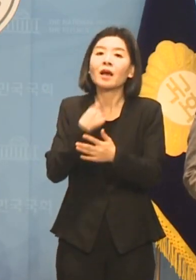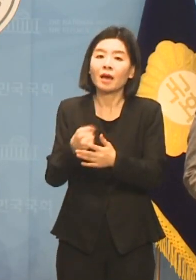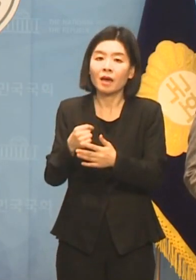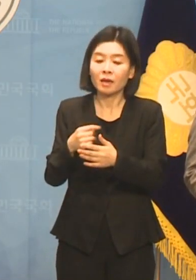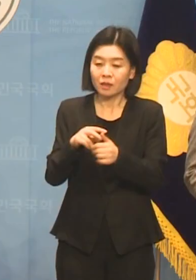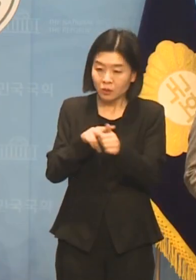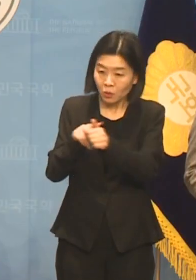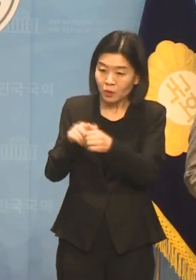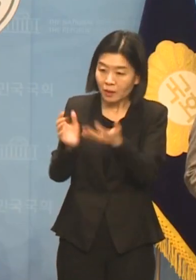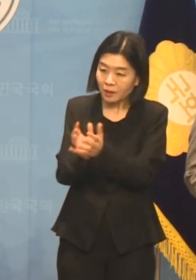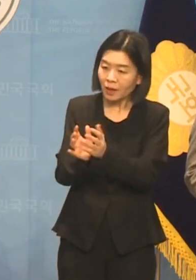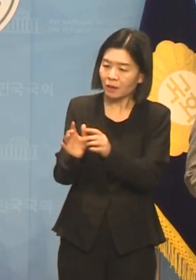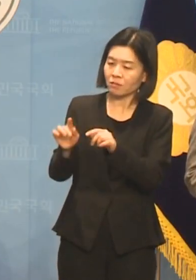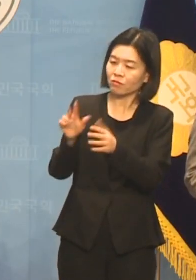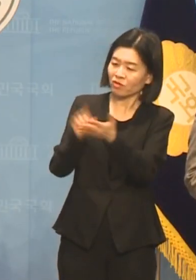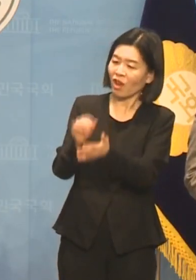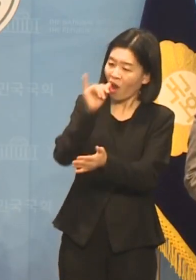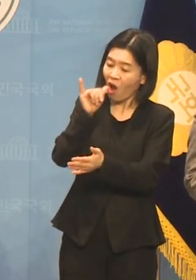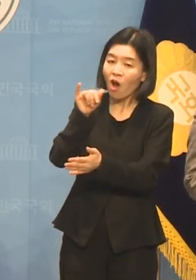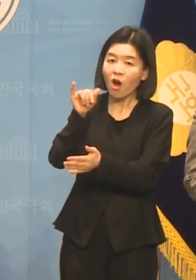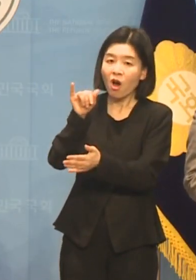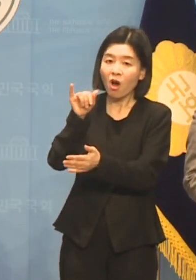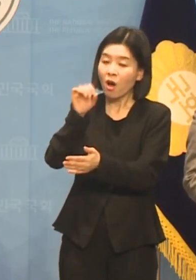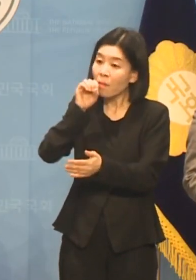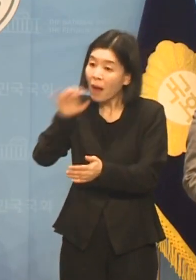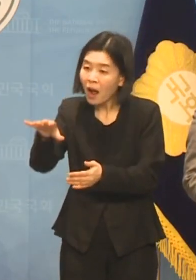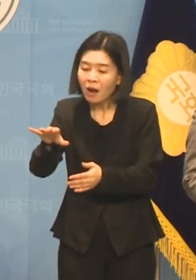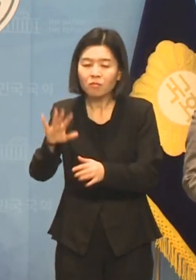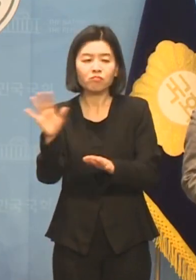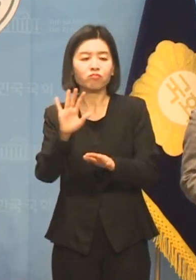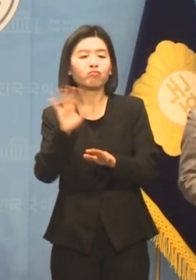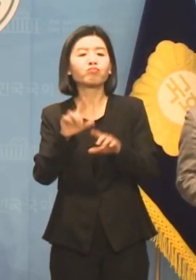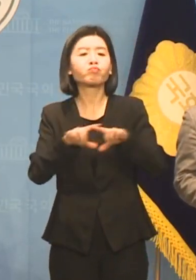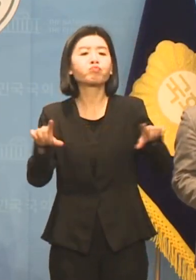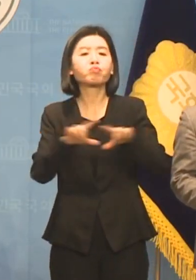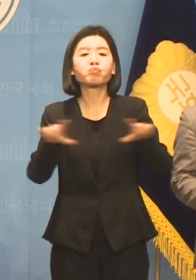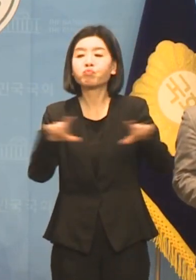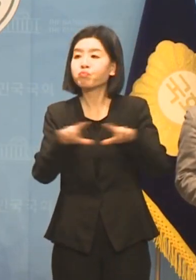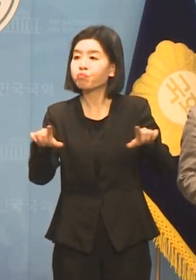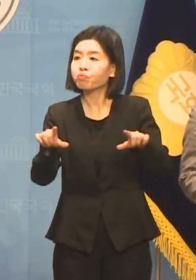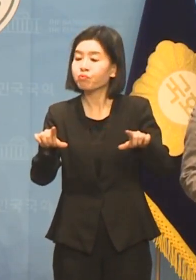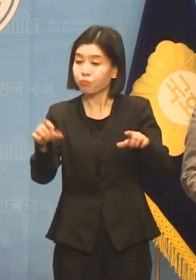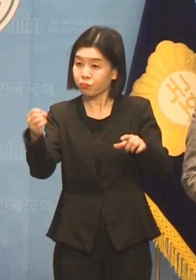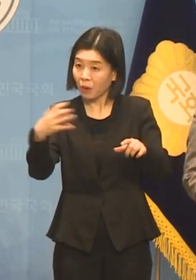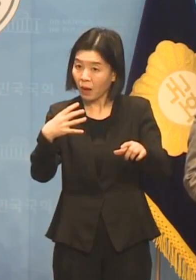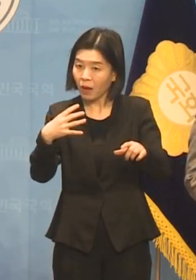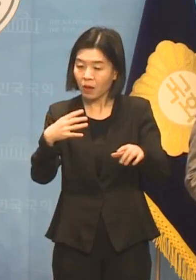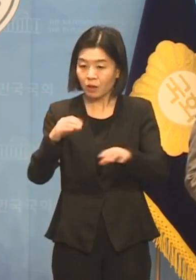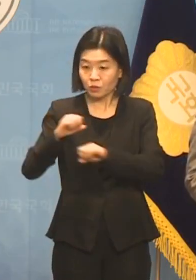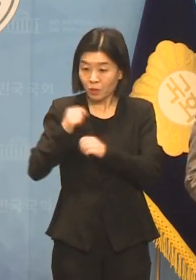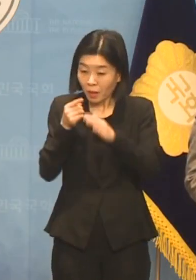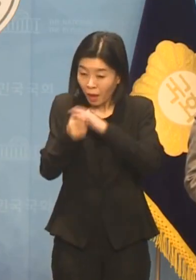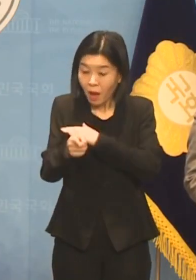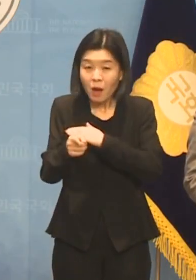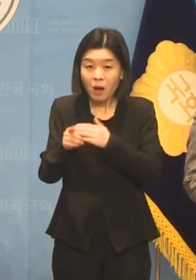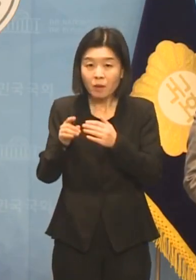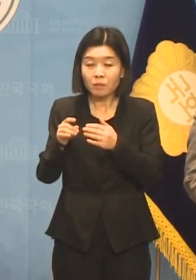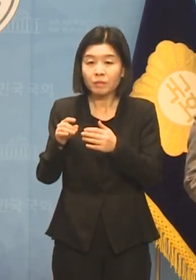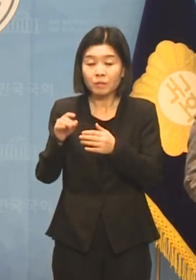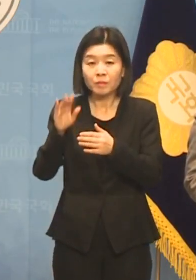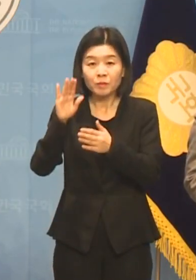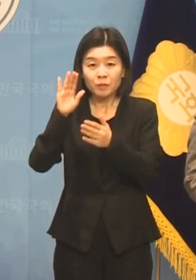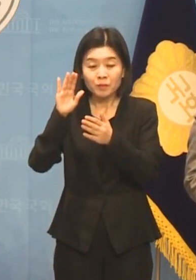이를 통상적인 훈련이라고 해명했으나 계엄 이후 갑자기 중단하면 의심을 받을